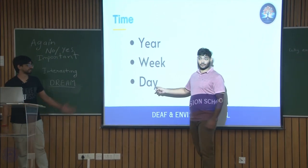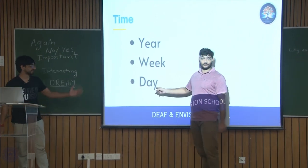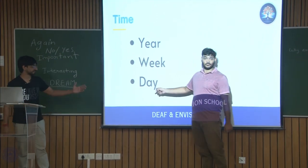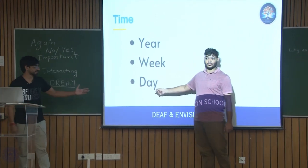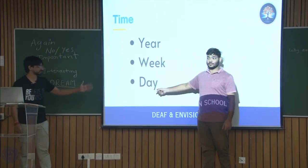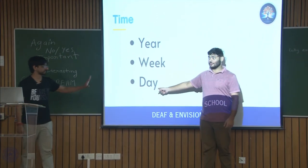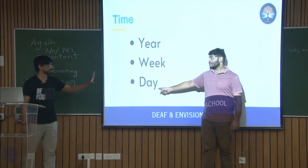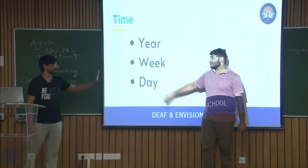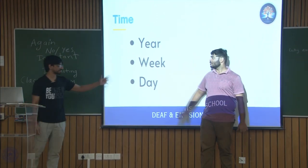मंथ यहाँ पे मिस हो गया.